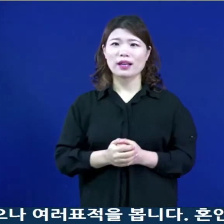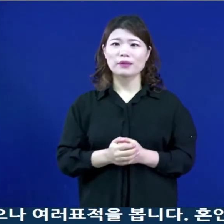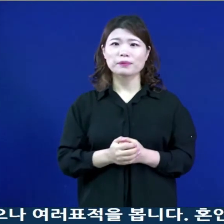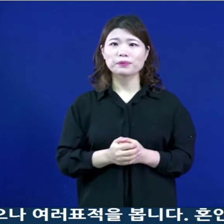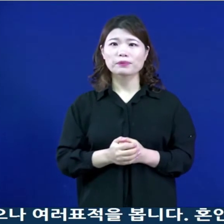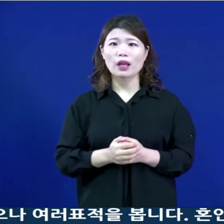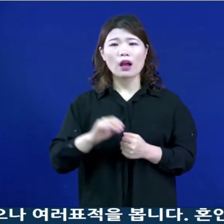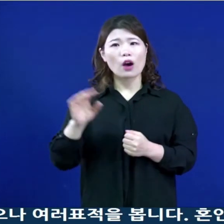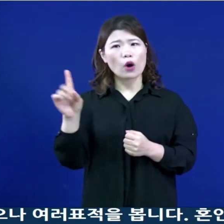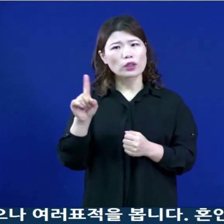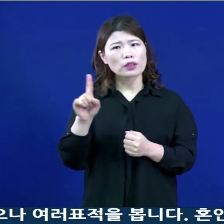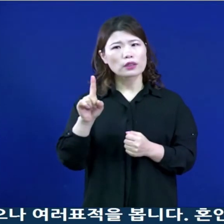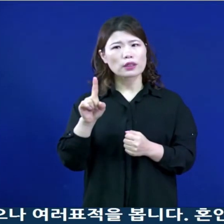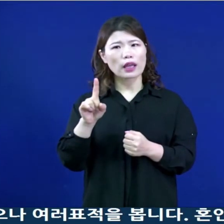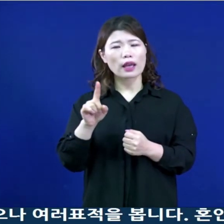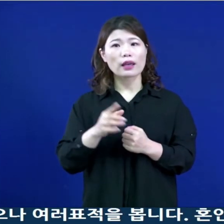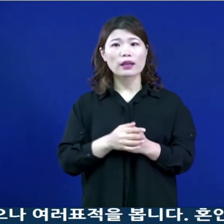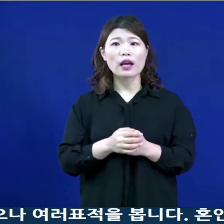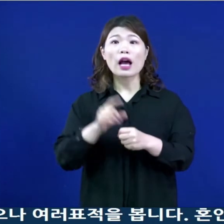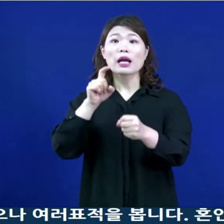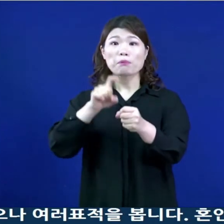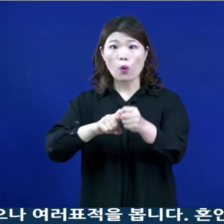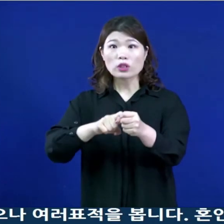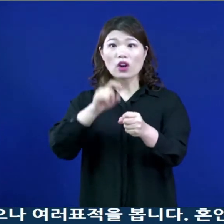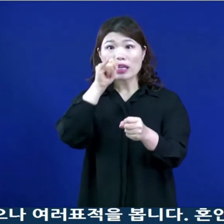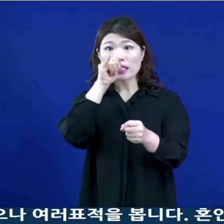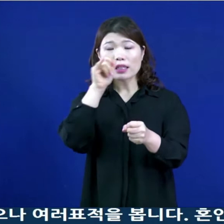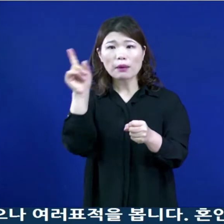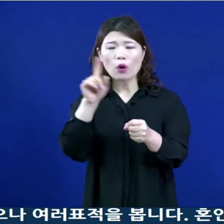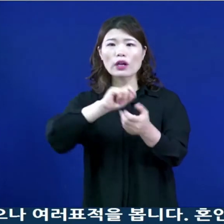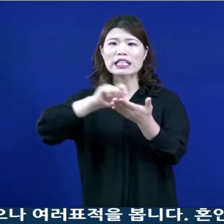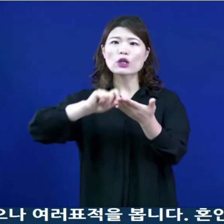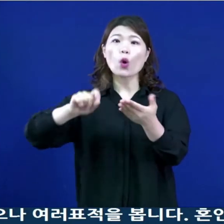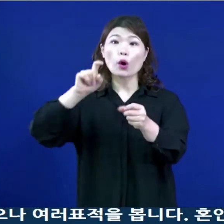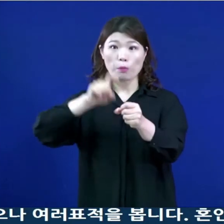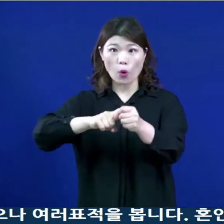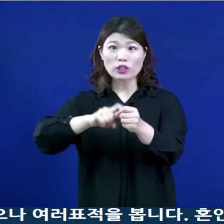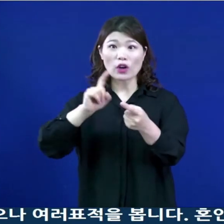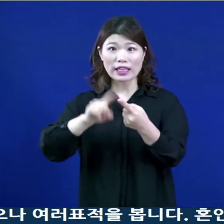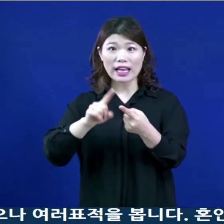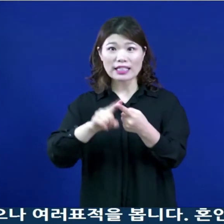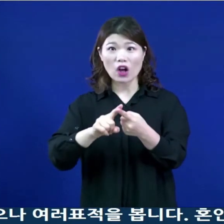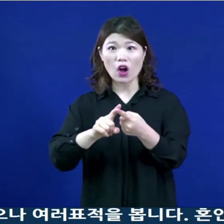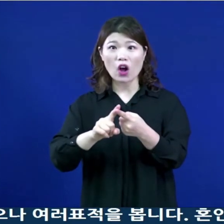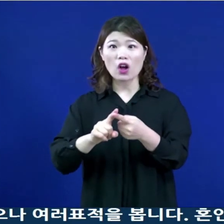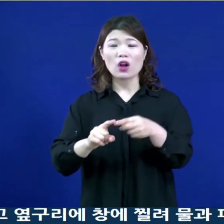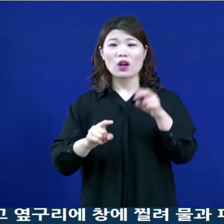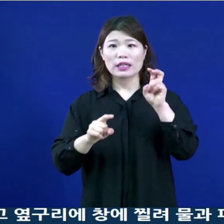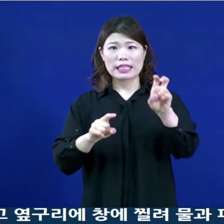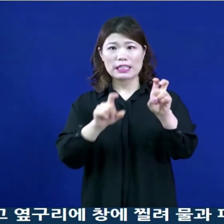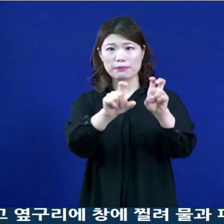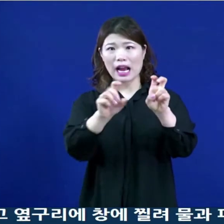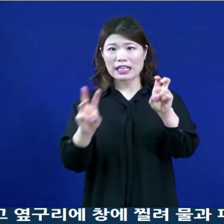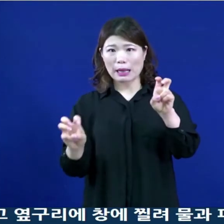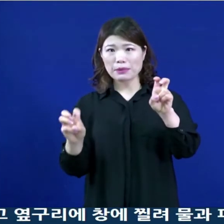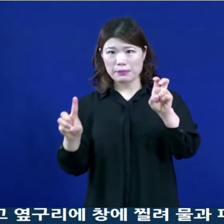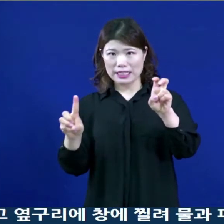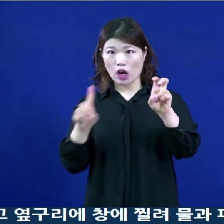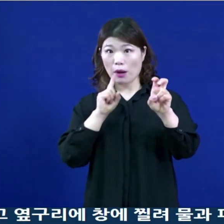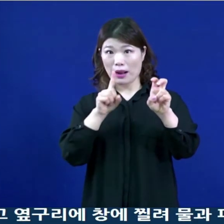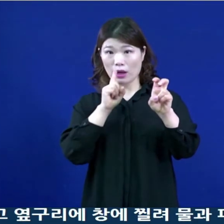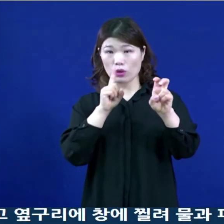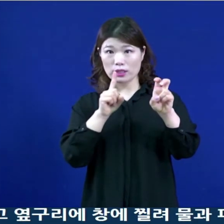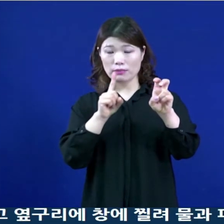어떤 관점에서 뽑았느냐, 목적이 있는데 그 기록 목적을 31절이 적어주고 있습니다.